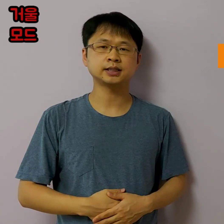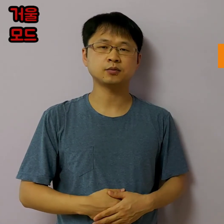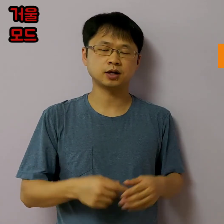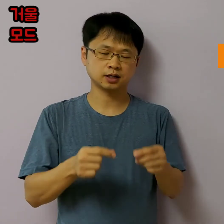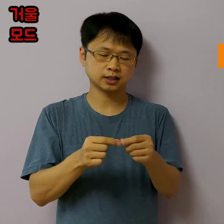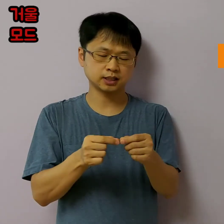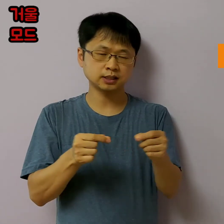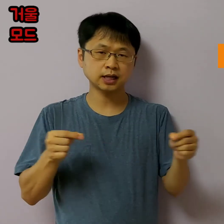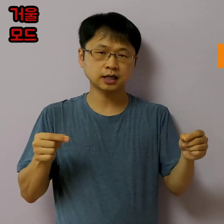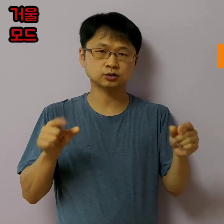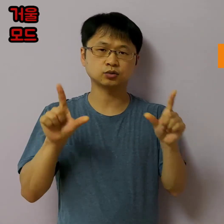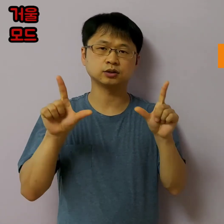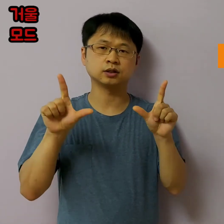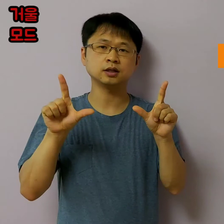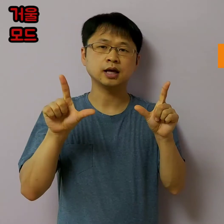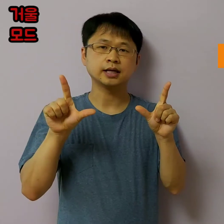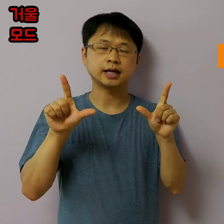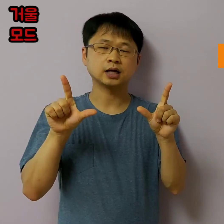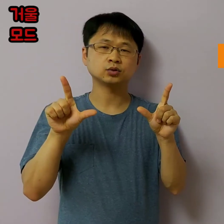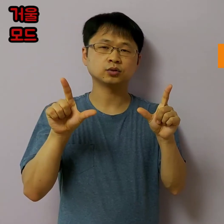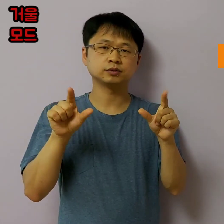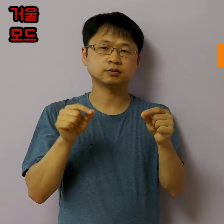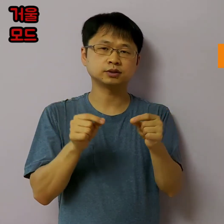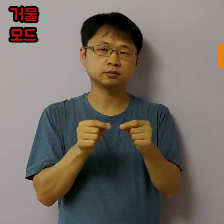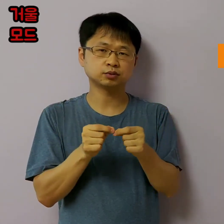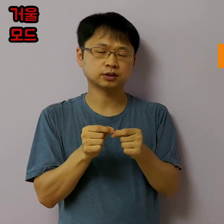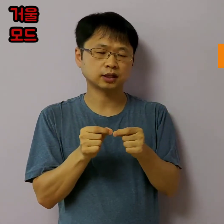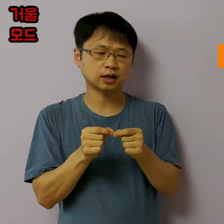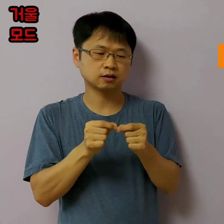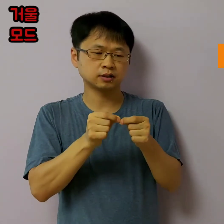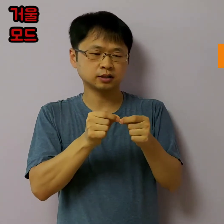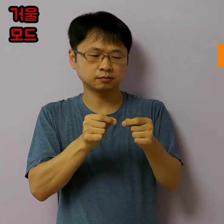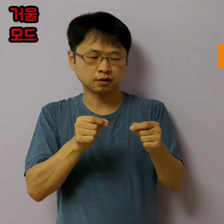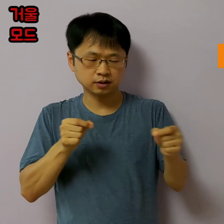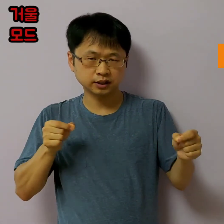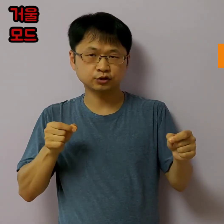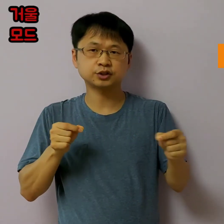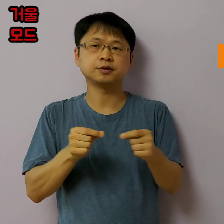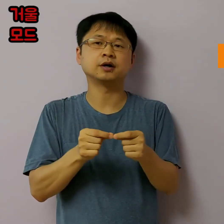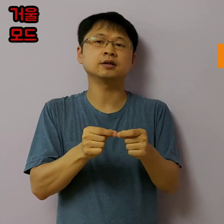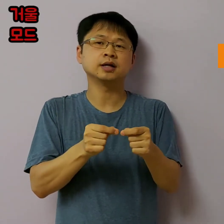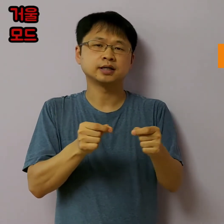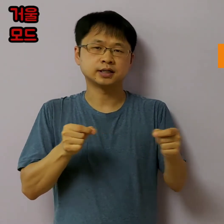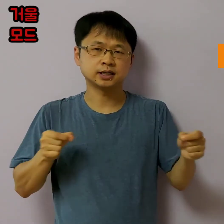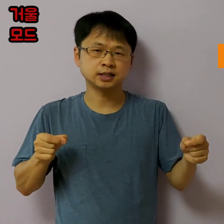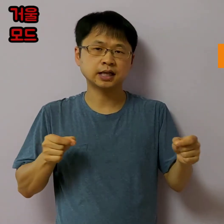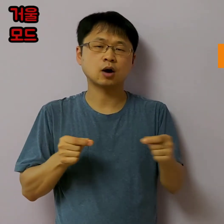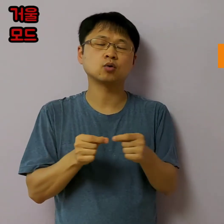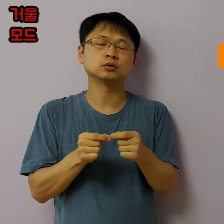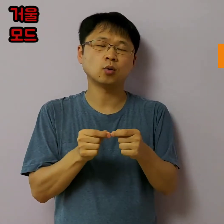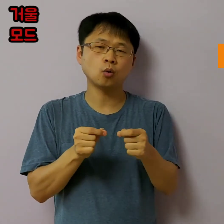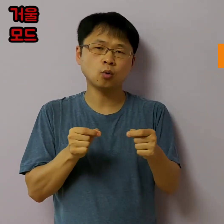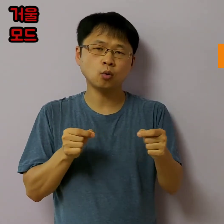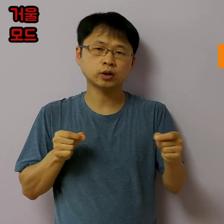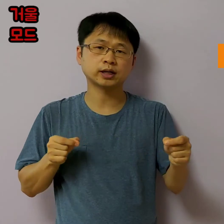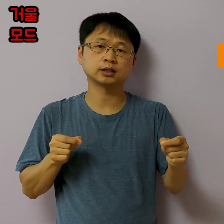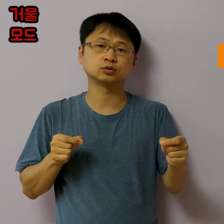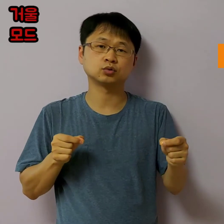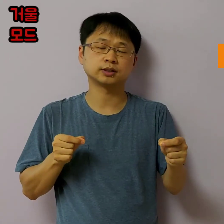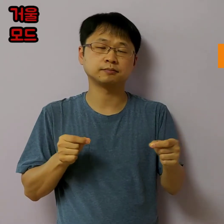세월 길다라는 수어는 양손 엄지검지를 붙였다가 거리를 멀리 떼주시면 길다 혹은 오래라는 수어가